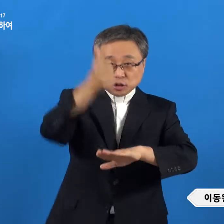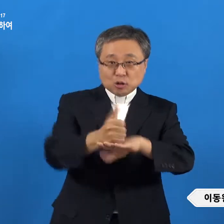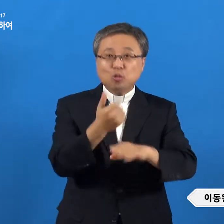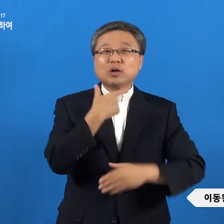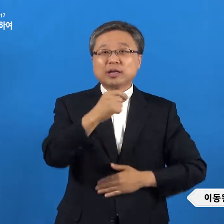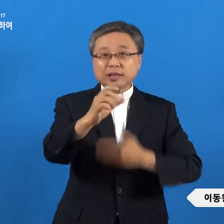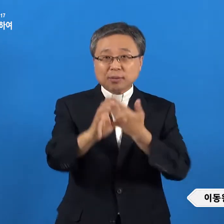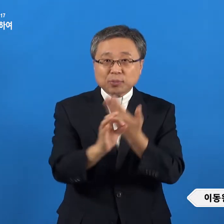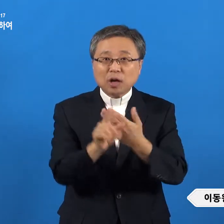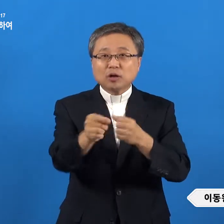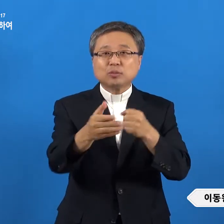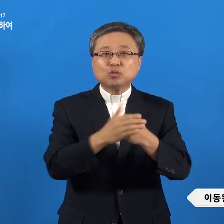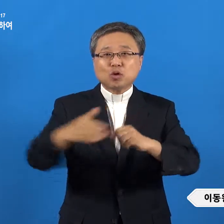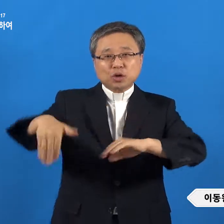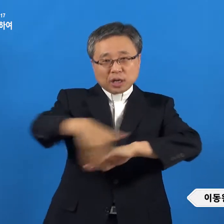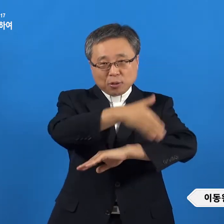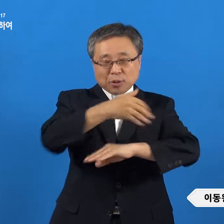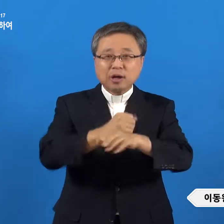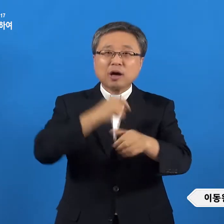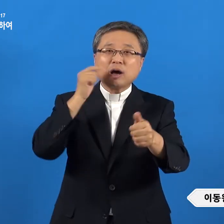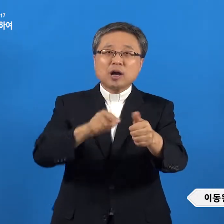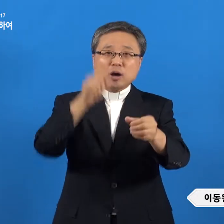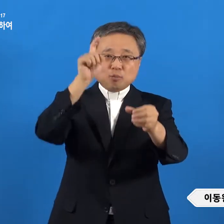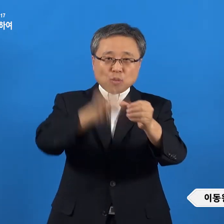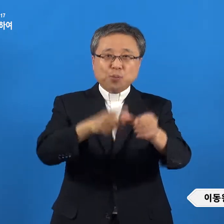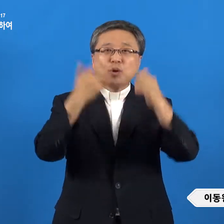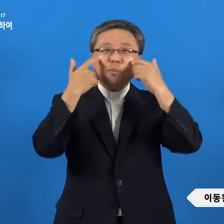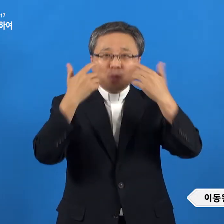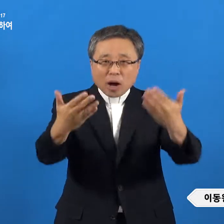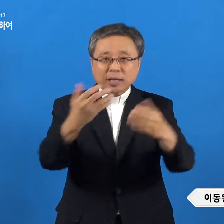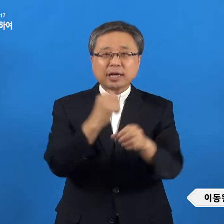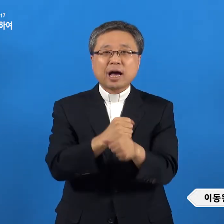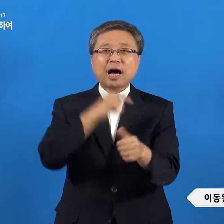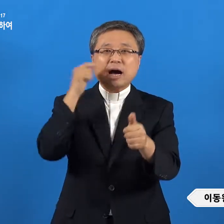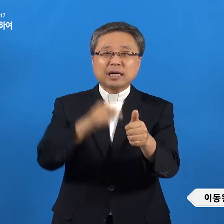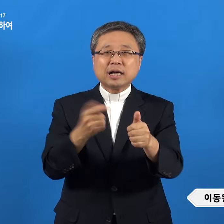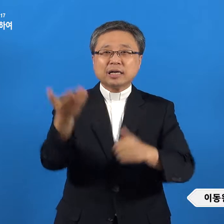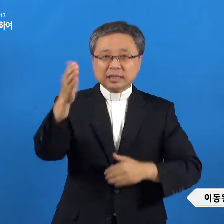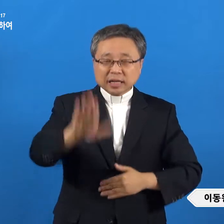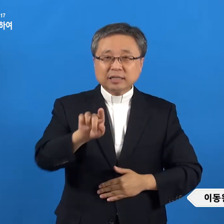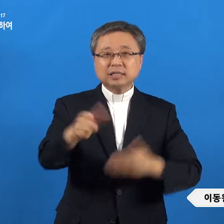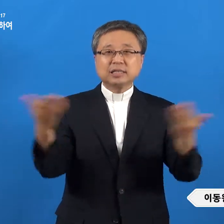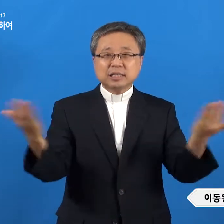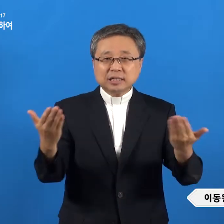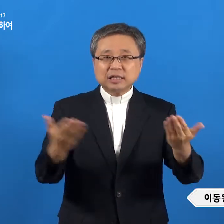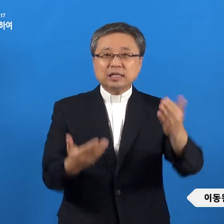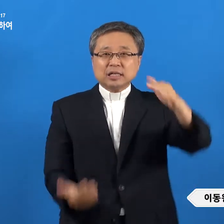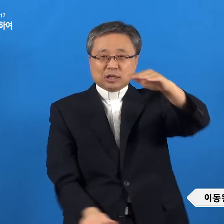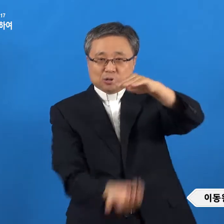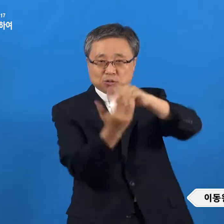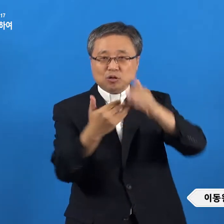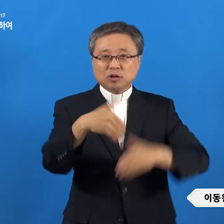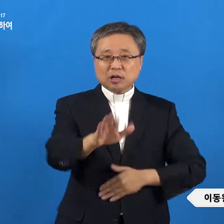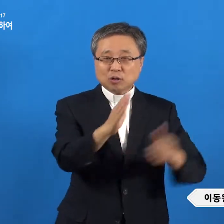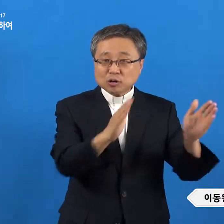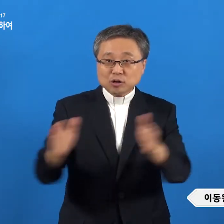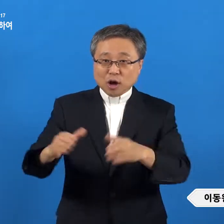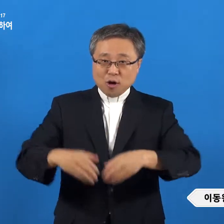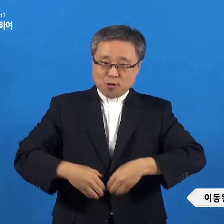그러므로 계획하라. 목표를 명확히 하라. 그러나 그것을 성취하는 과정에서는 유연하라.